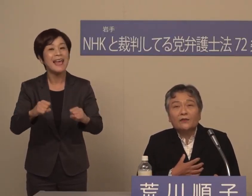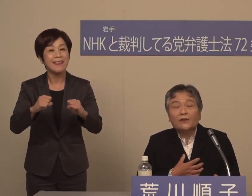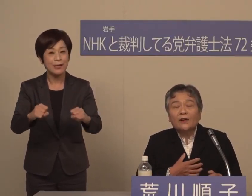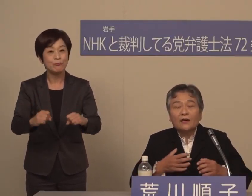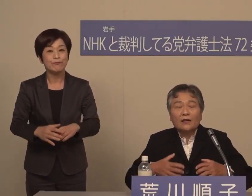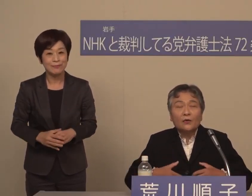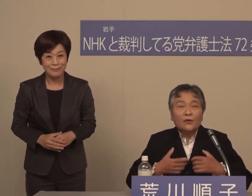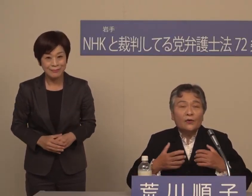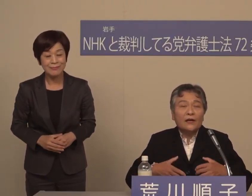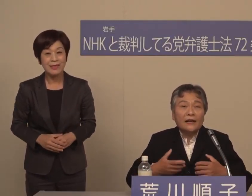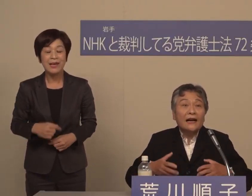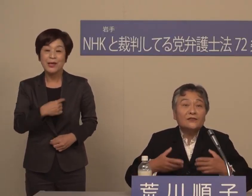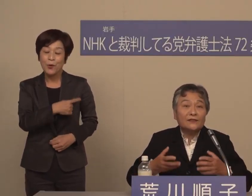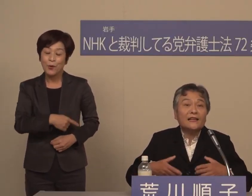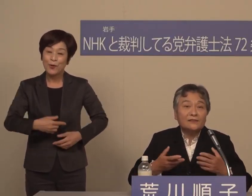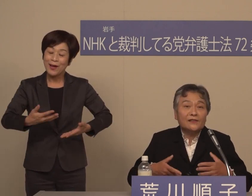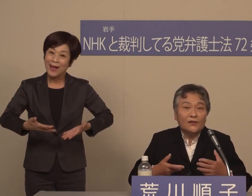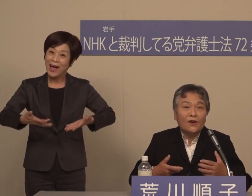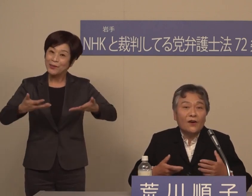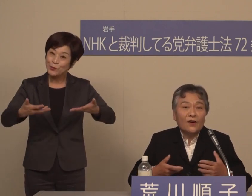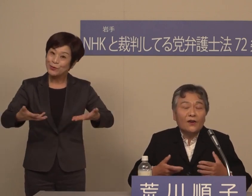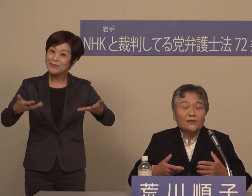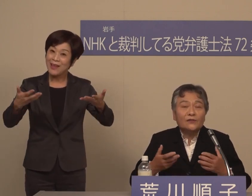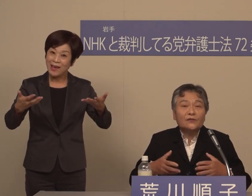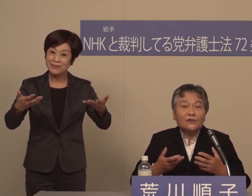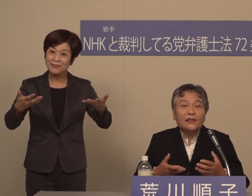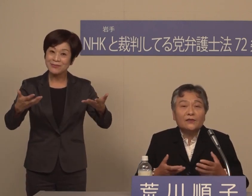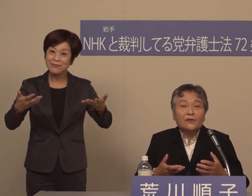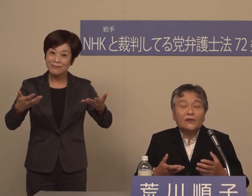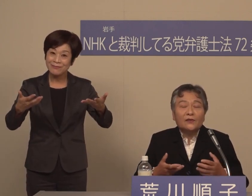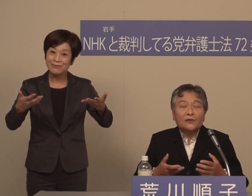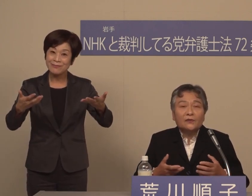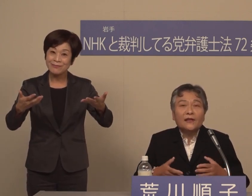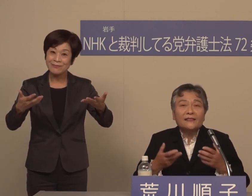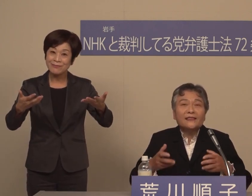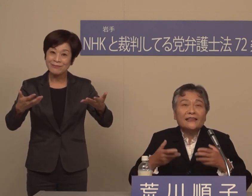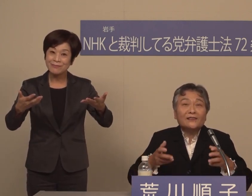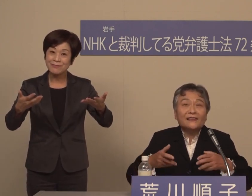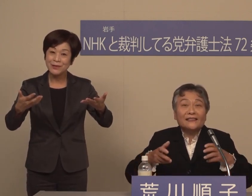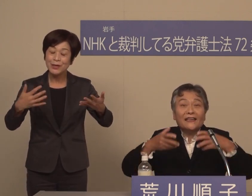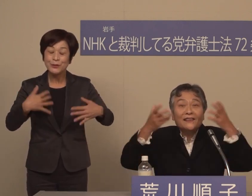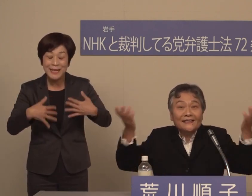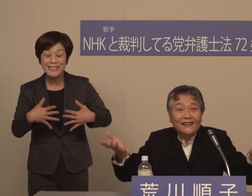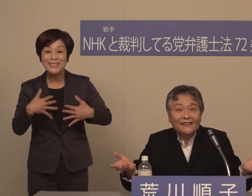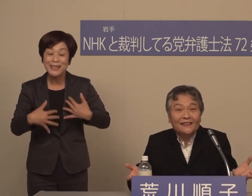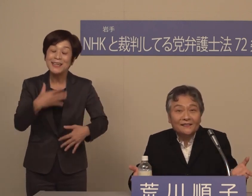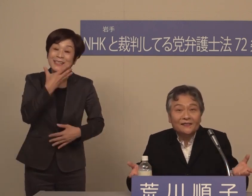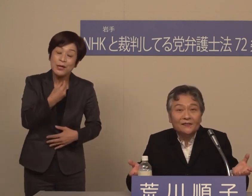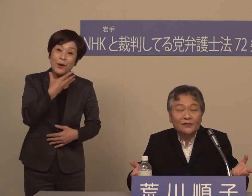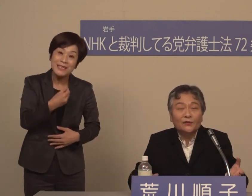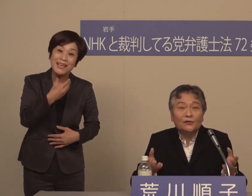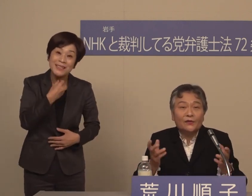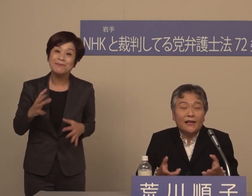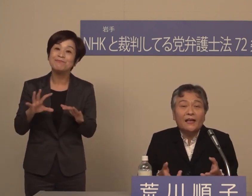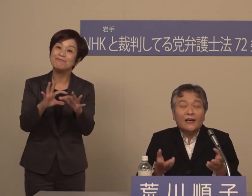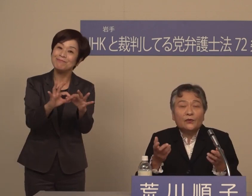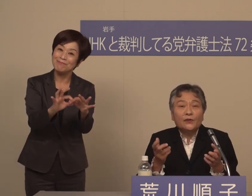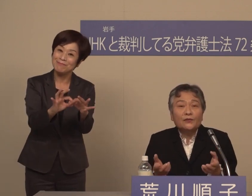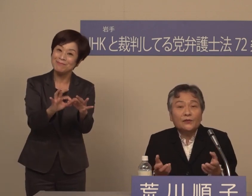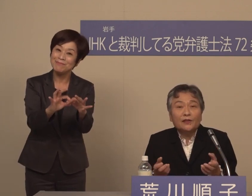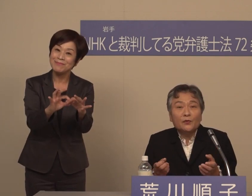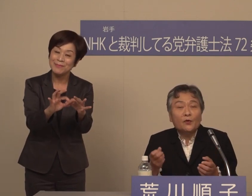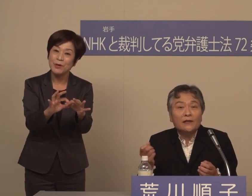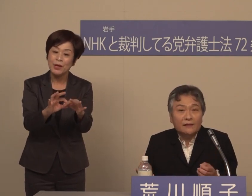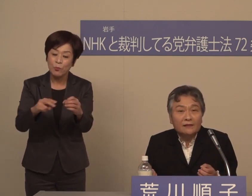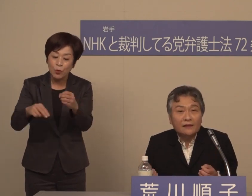あの心が軽くなるんですよそうするとあのうれしいたのしいしあわせになるんですそうするとねを